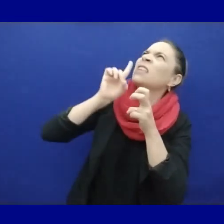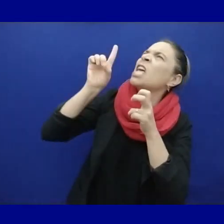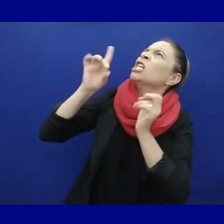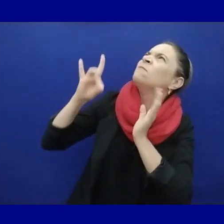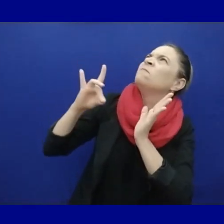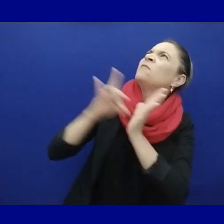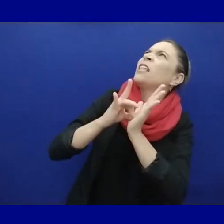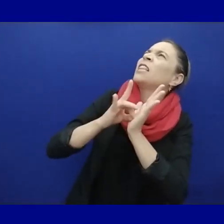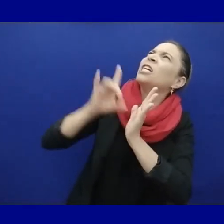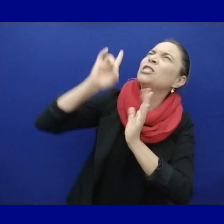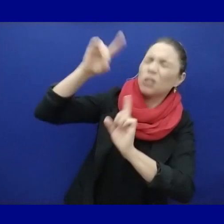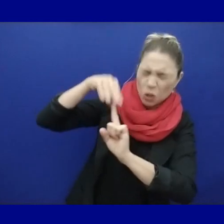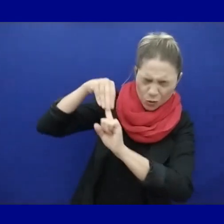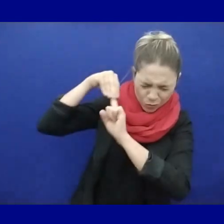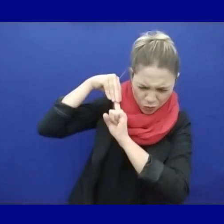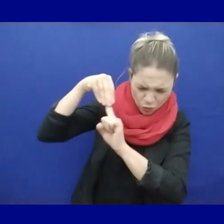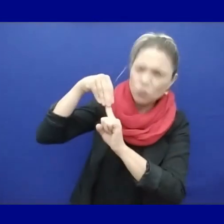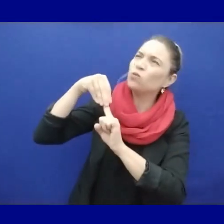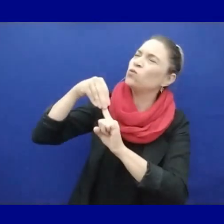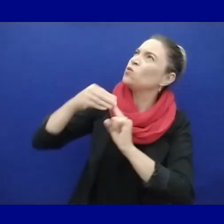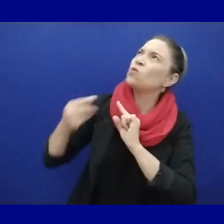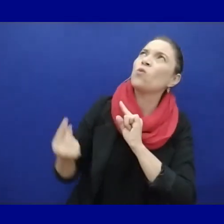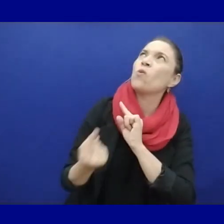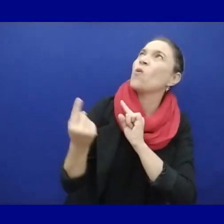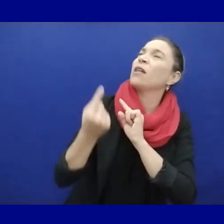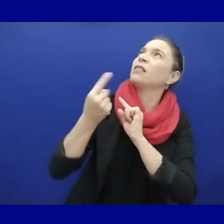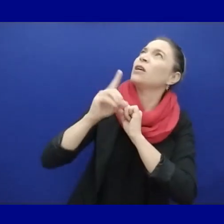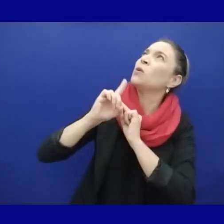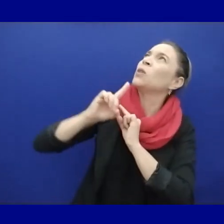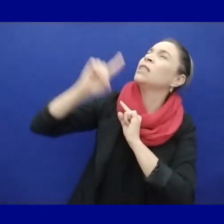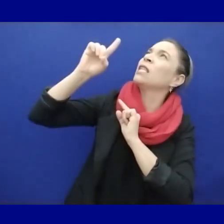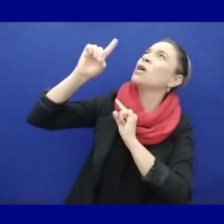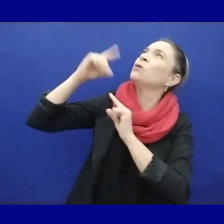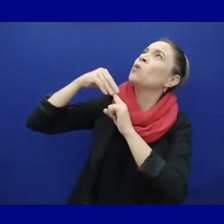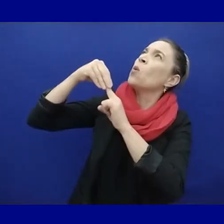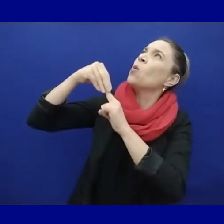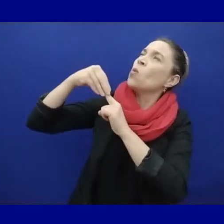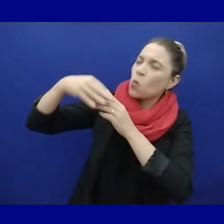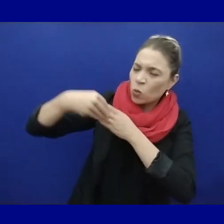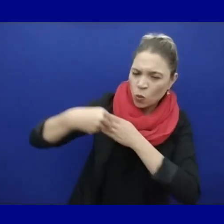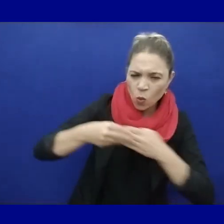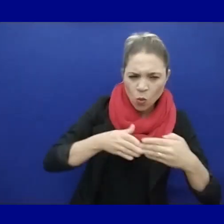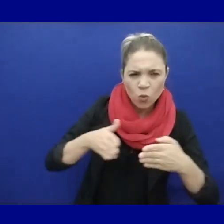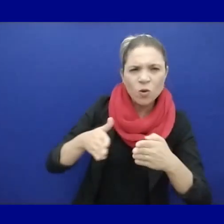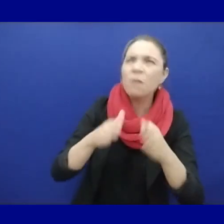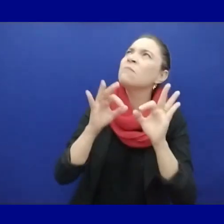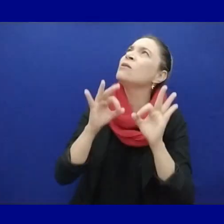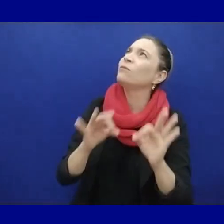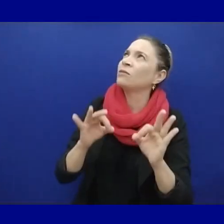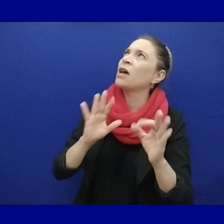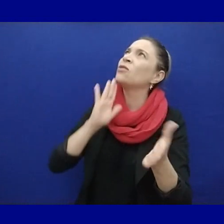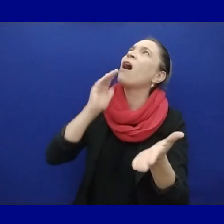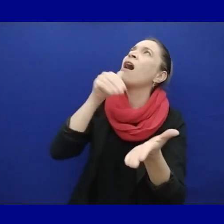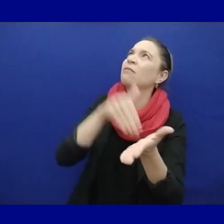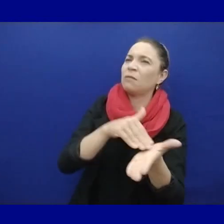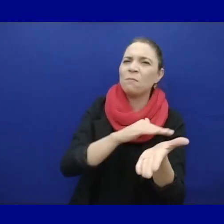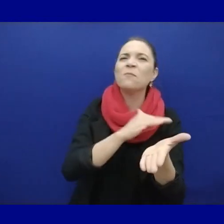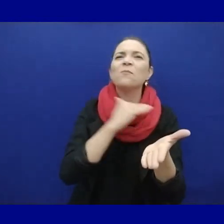Deus, o nosso Deus para todo sempre. Ele será o nosso guia até a